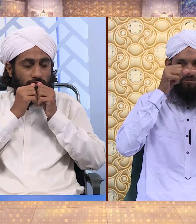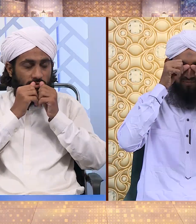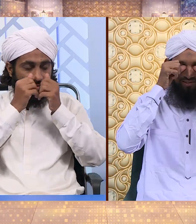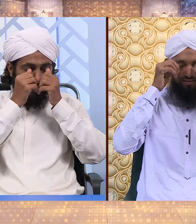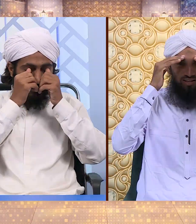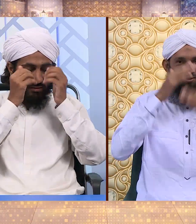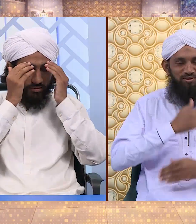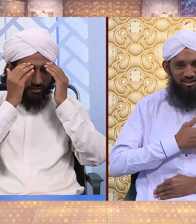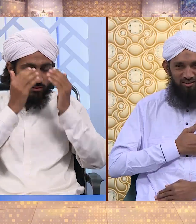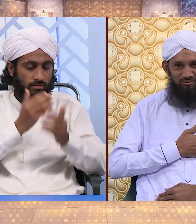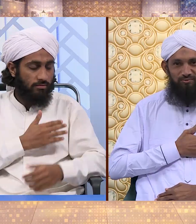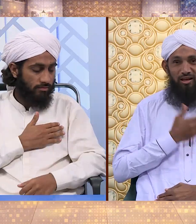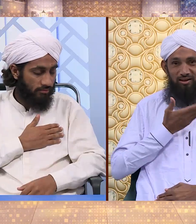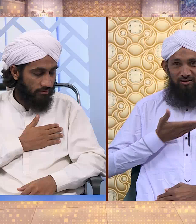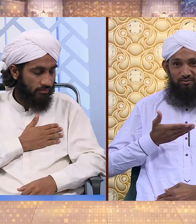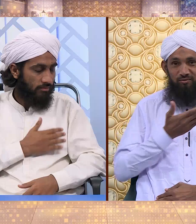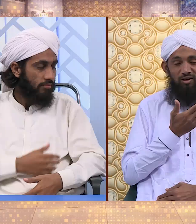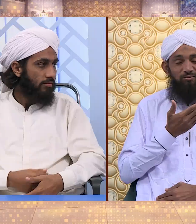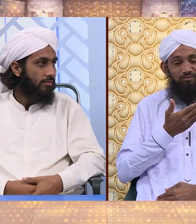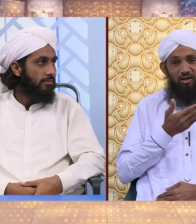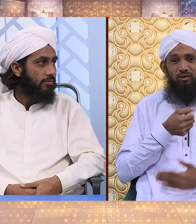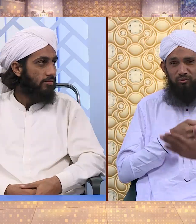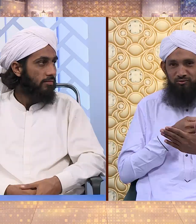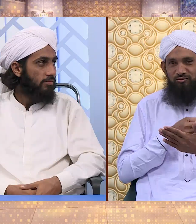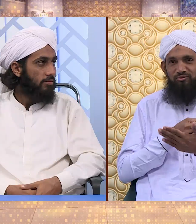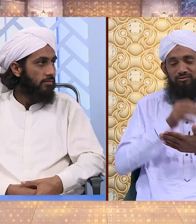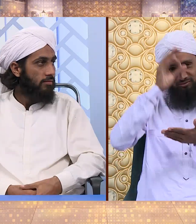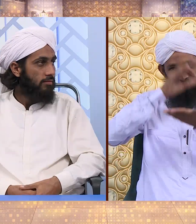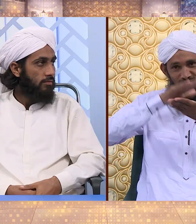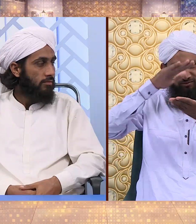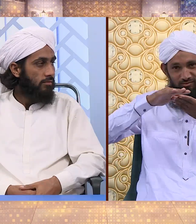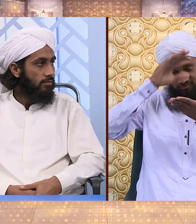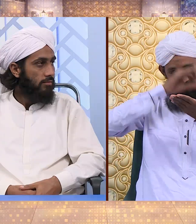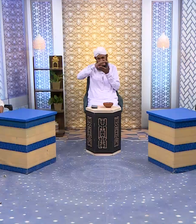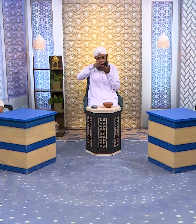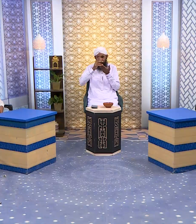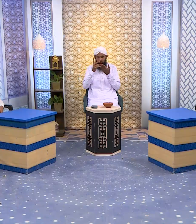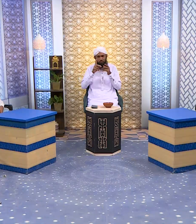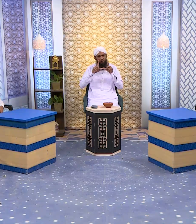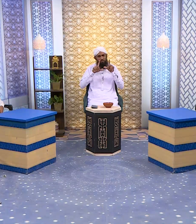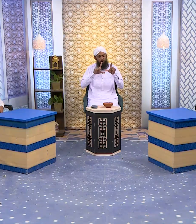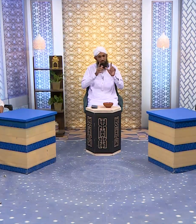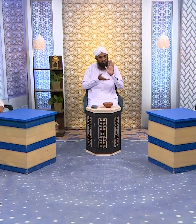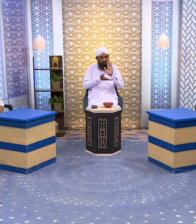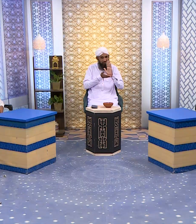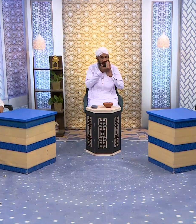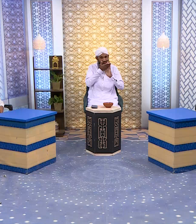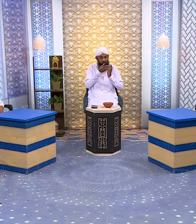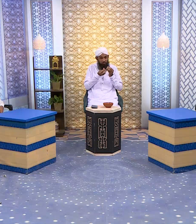وسلم آئیے ہم بھی ان حضرات کی محبت کو اپنے دل میں مزید پختہ کرنے اور ان کی سیرت و